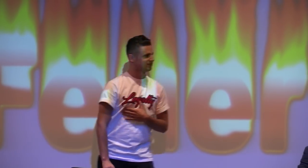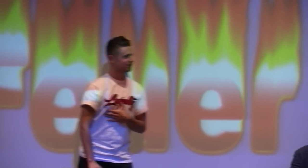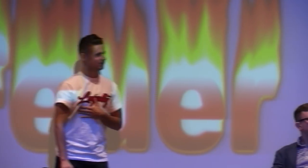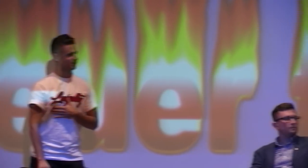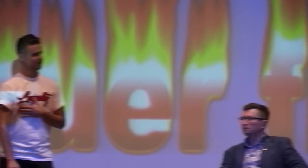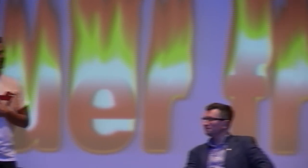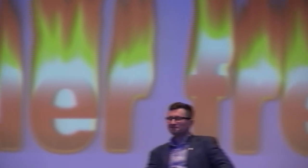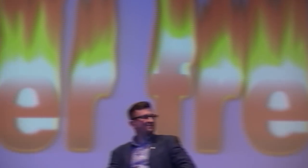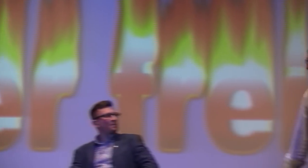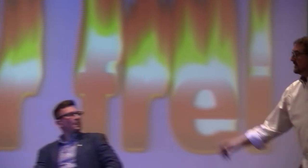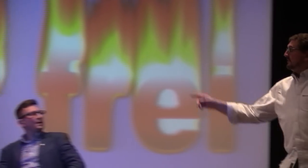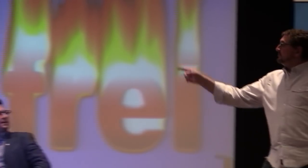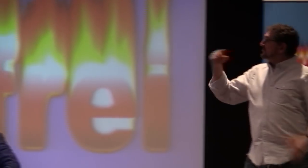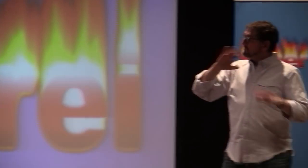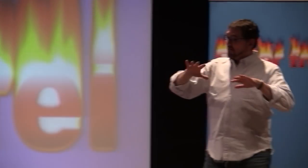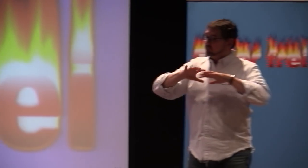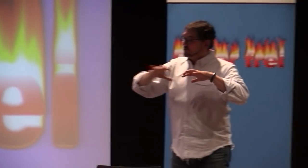so stelle ich mir das jedenfalls vor.